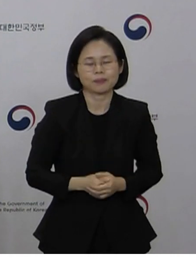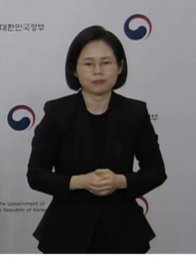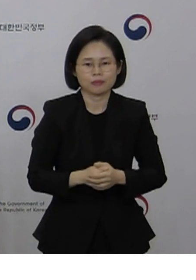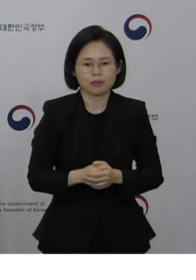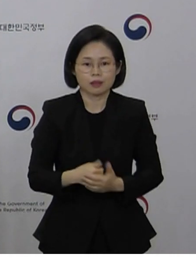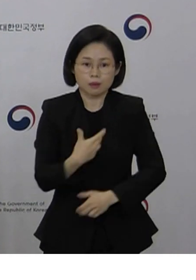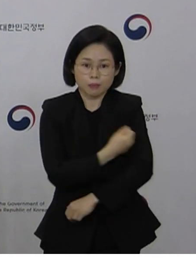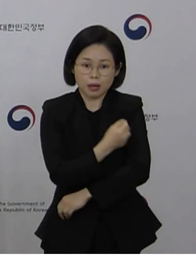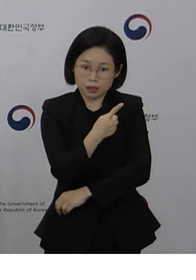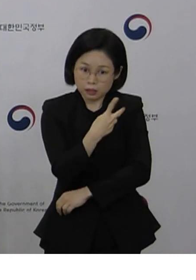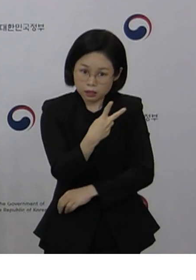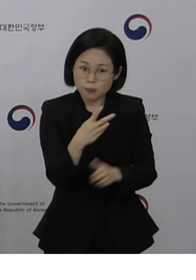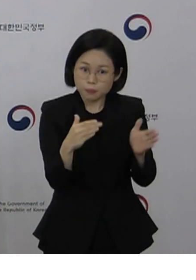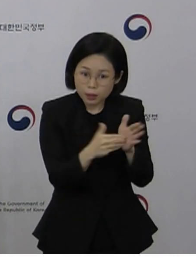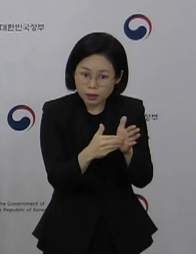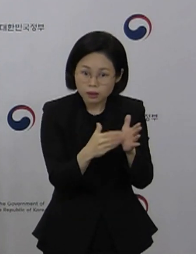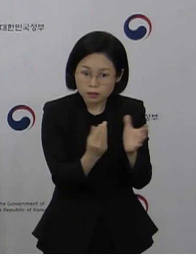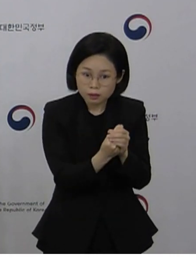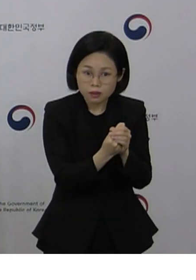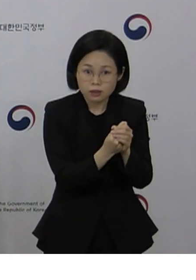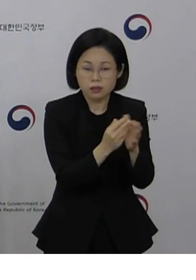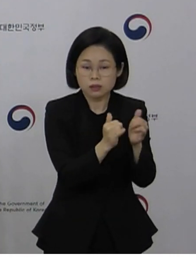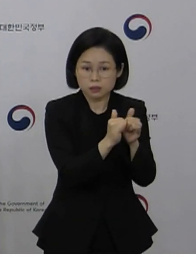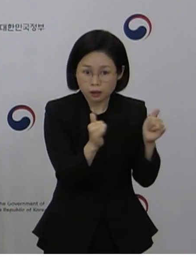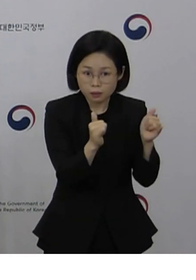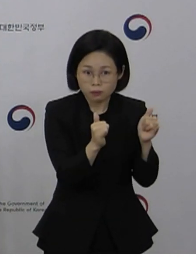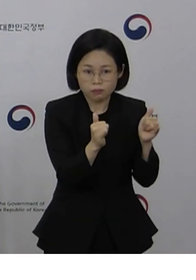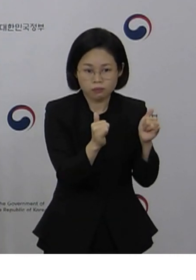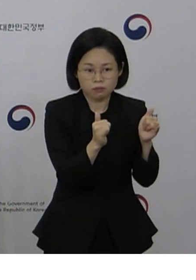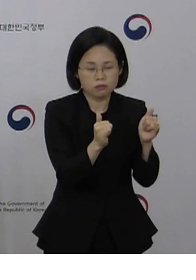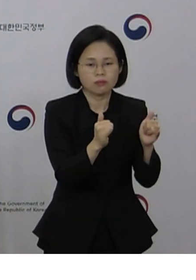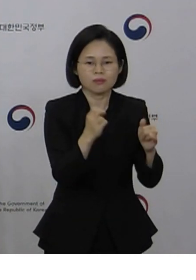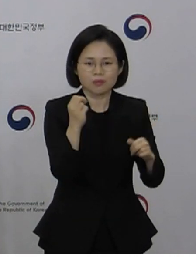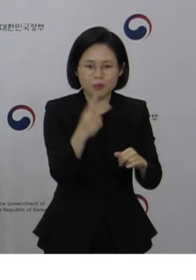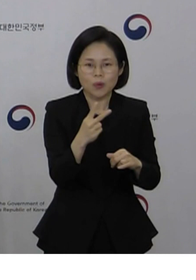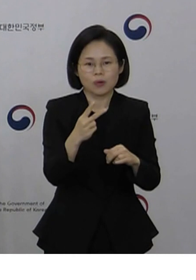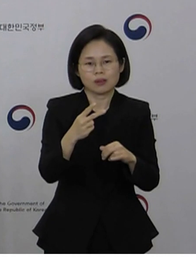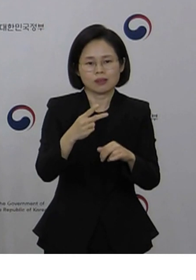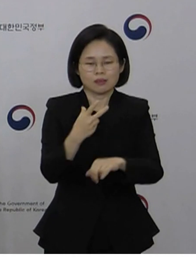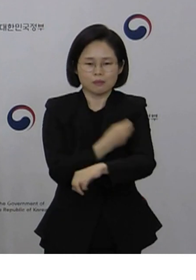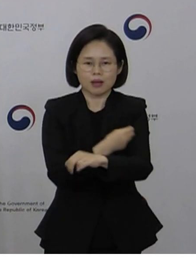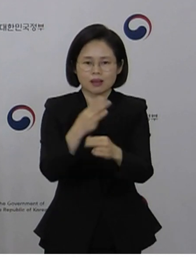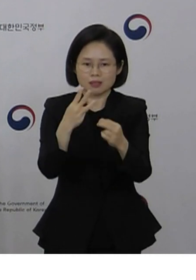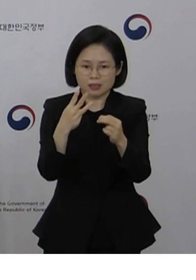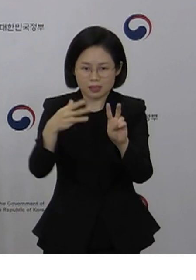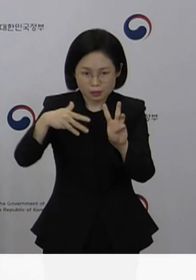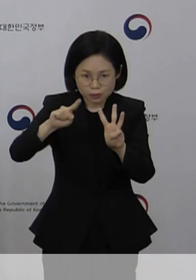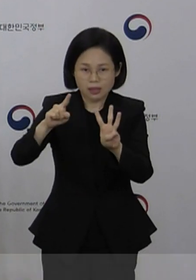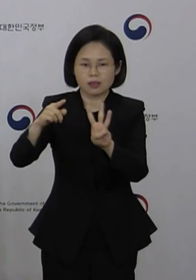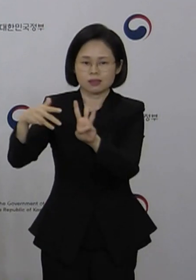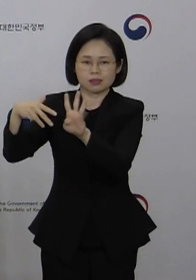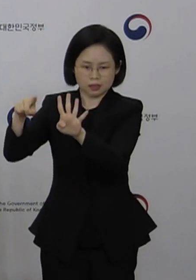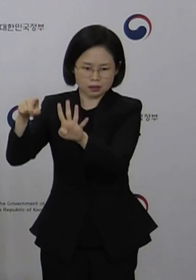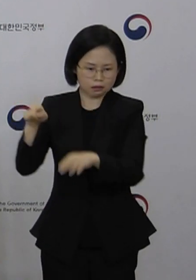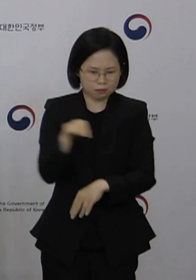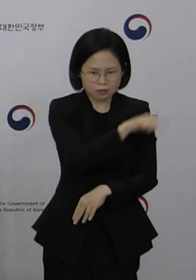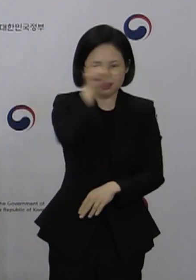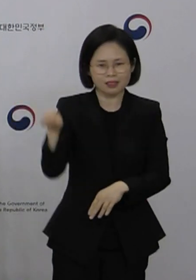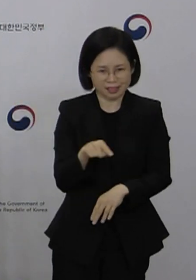기초접종을 완료하신 분들의 경우에는 최종 접종 차수에 관계없이 2가 백신 접종 대상에